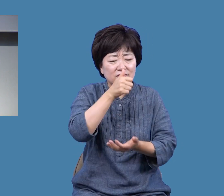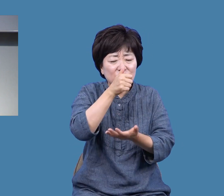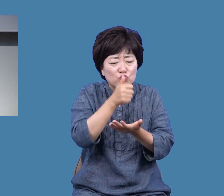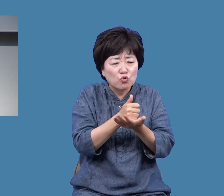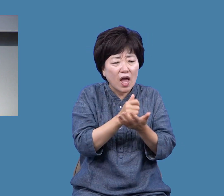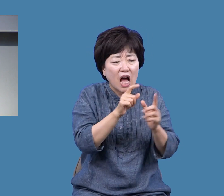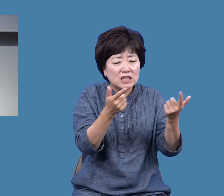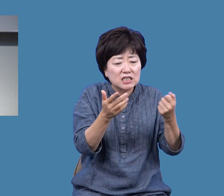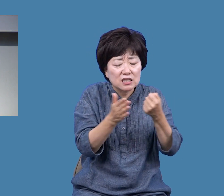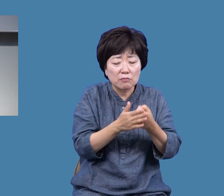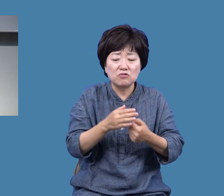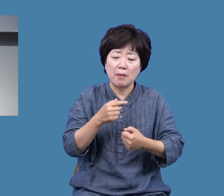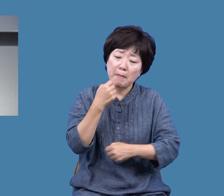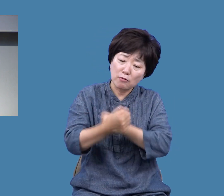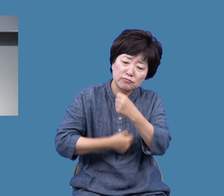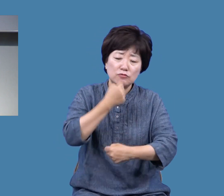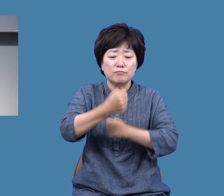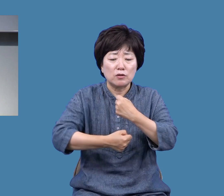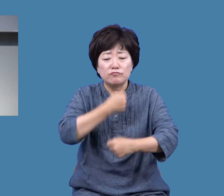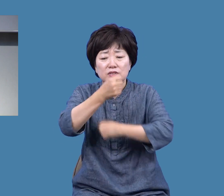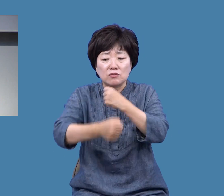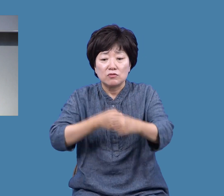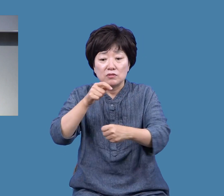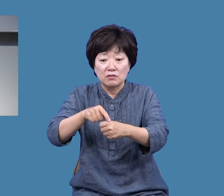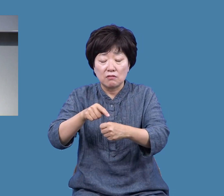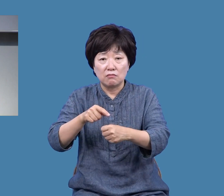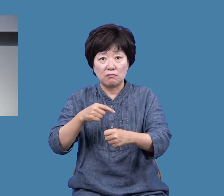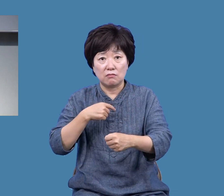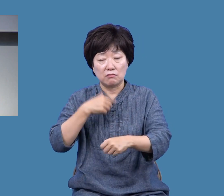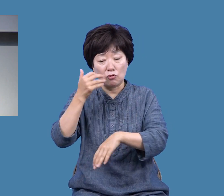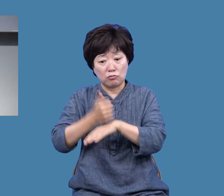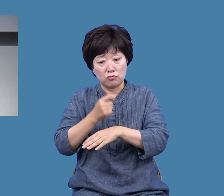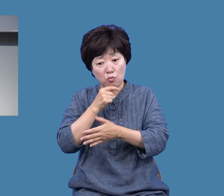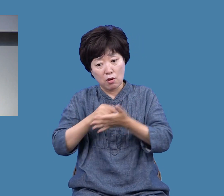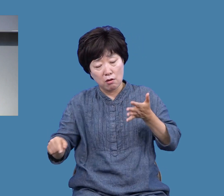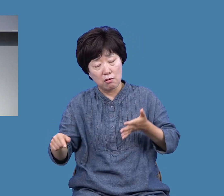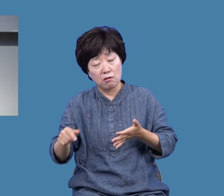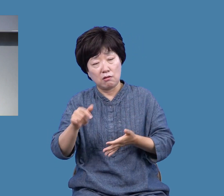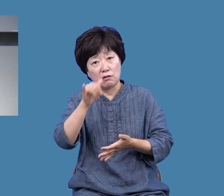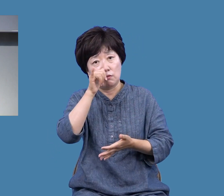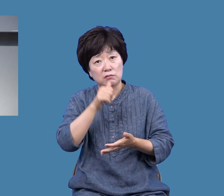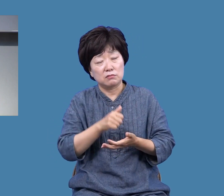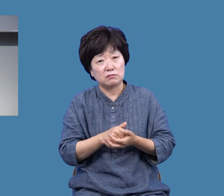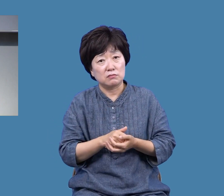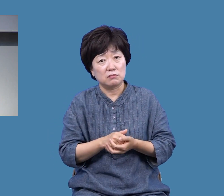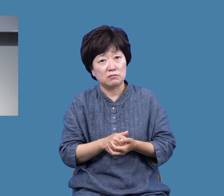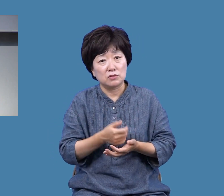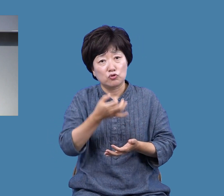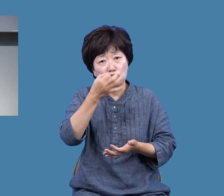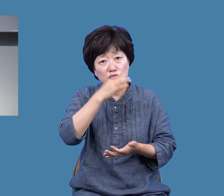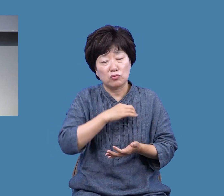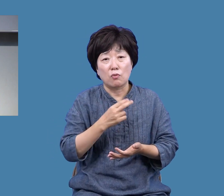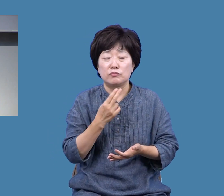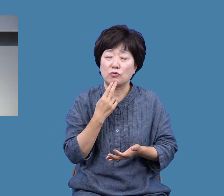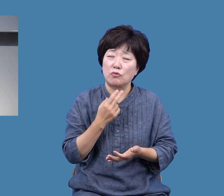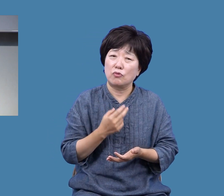거죠, 우리한테. 뭐 이게 죄가 아닐 수는 있어요. 죄가 아닐 수는 있는데 유익한 건